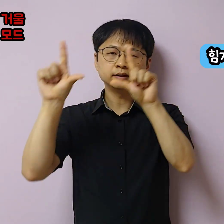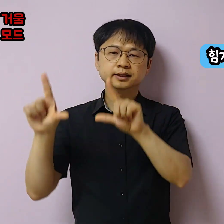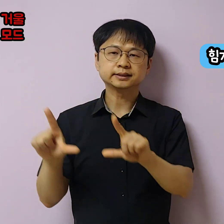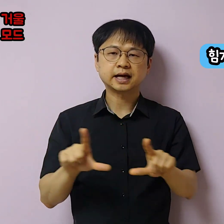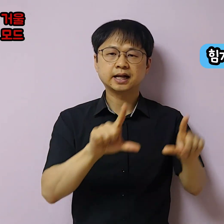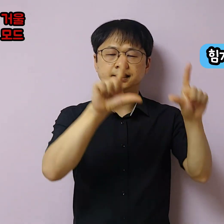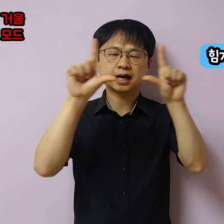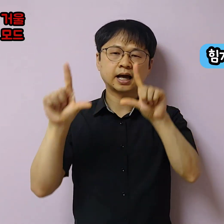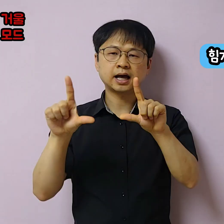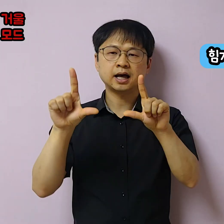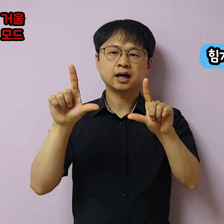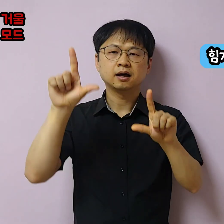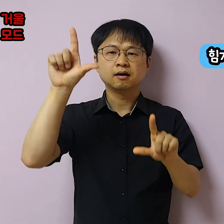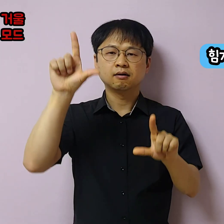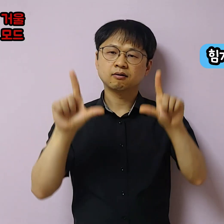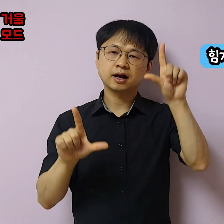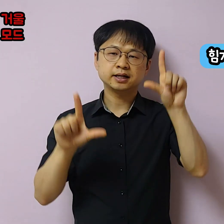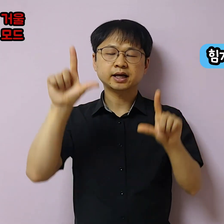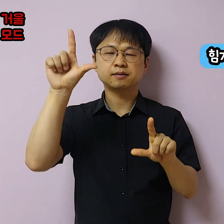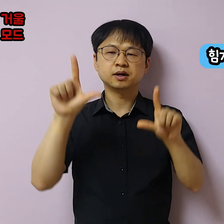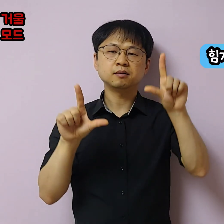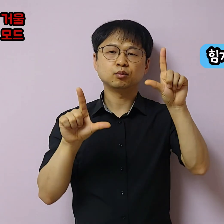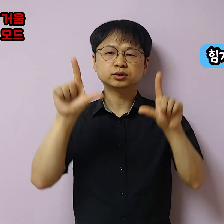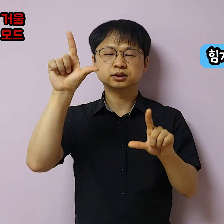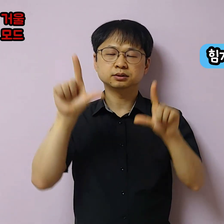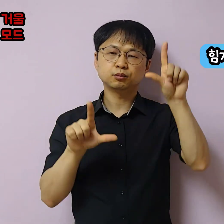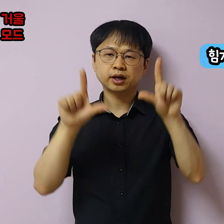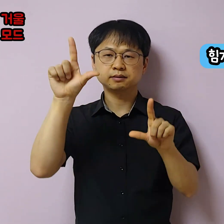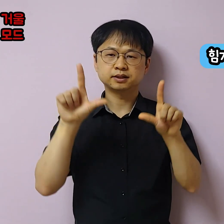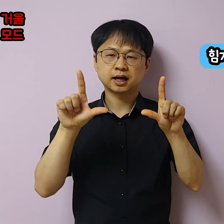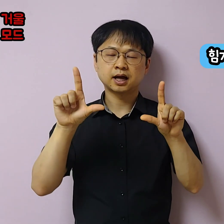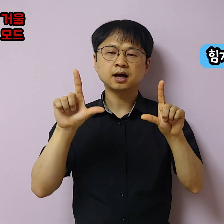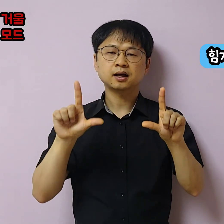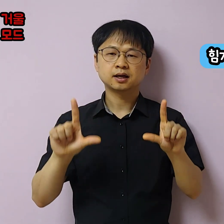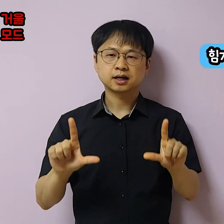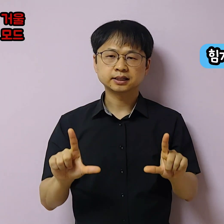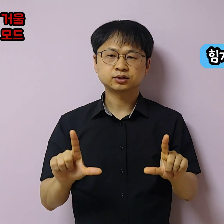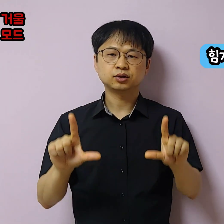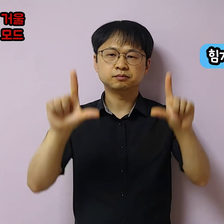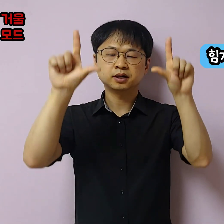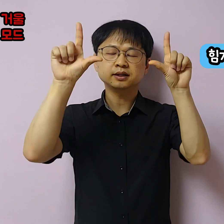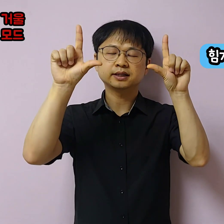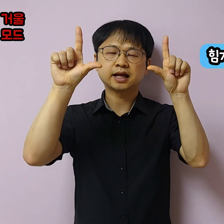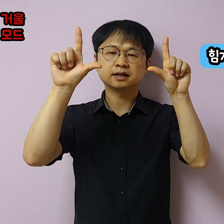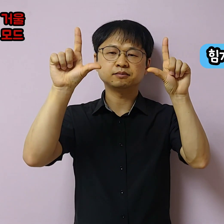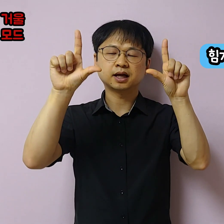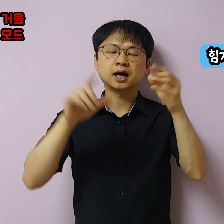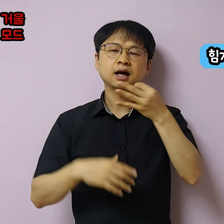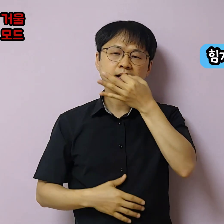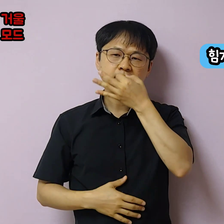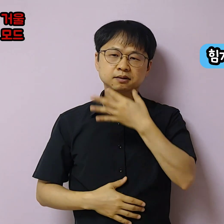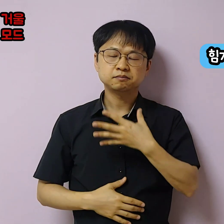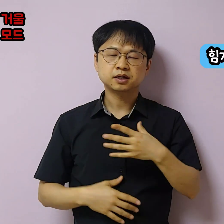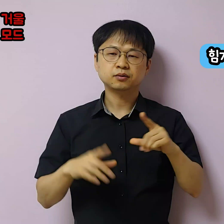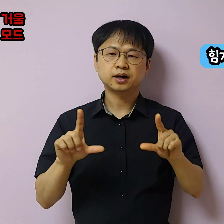돌리면 살다. 엇갈리게 하면 모습, 모양입니다. 같이 올리면 날입니다.